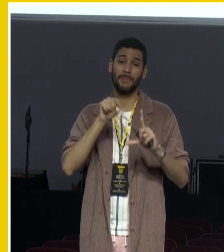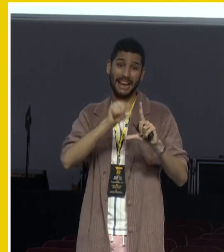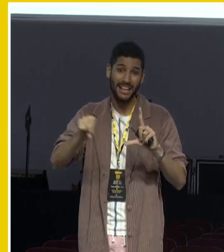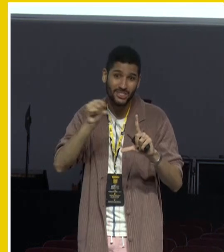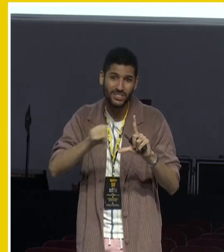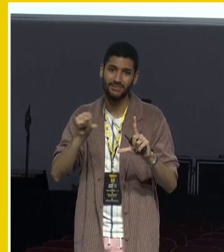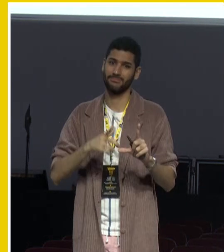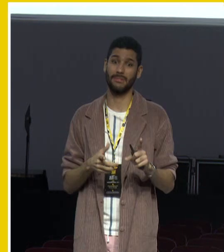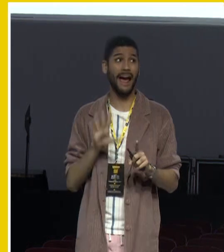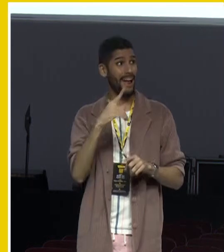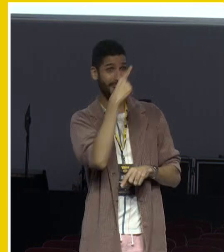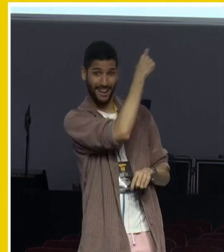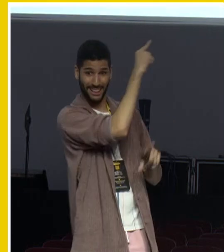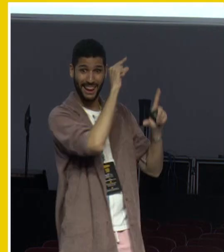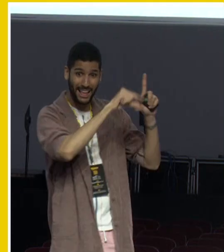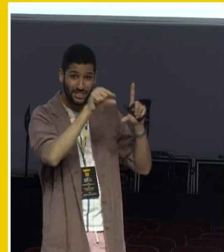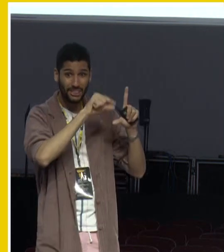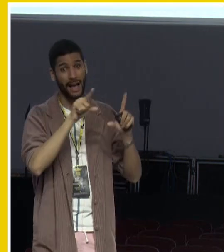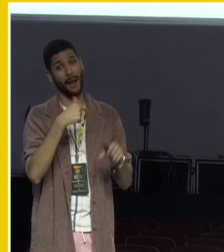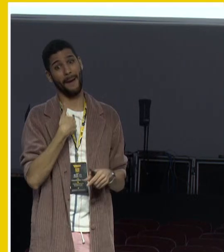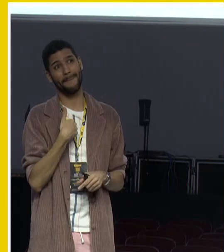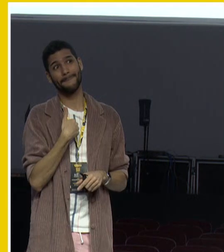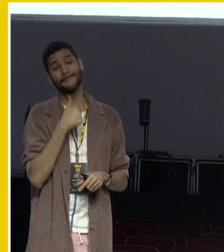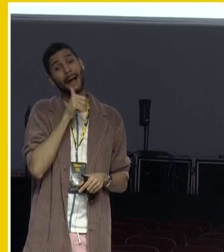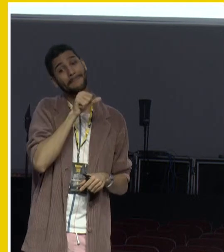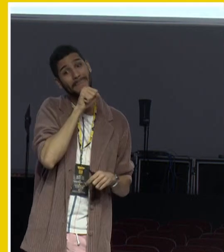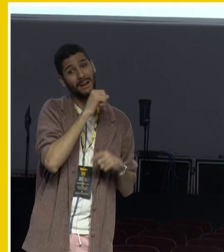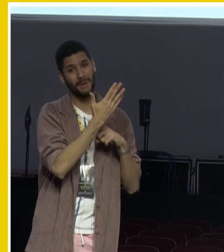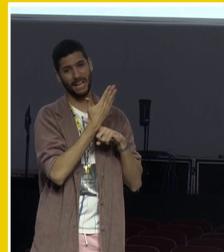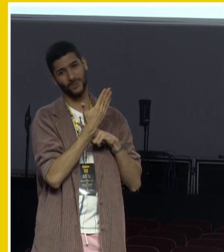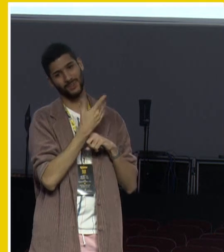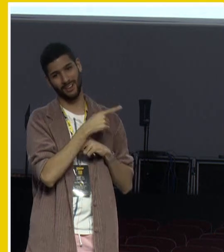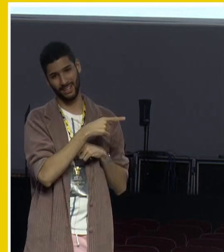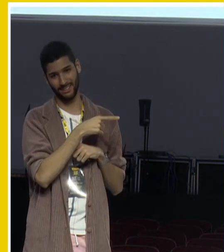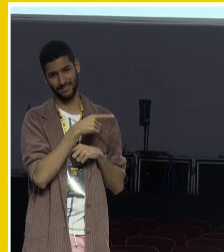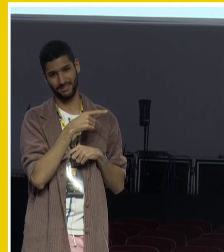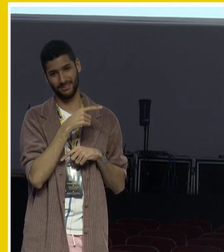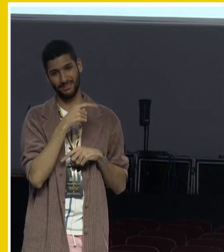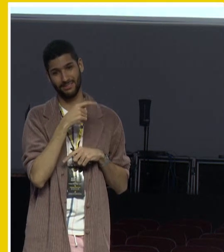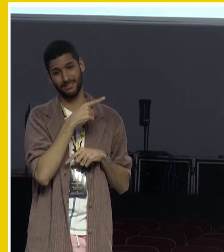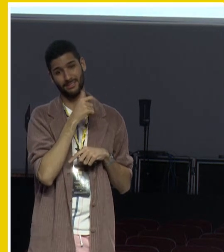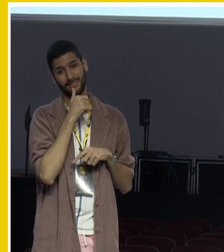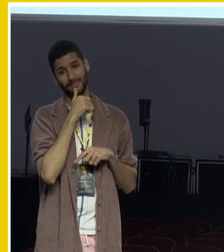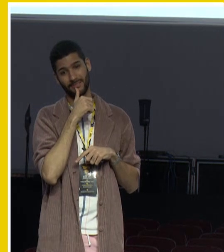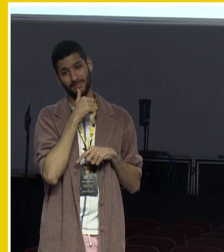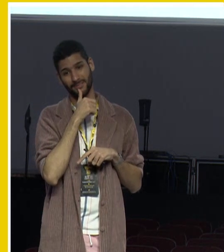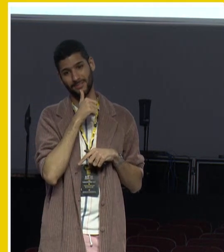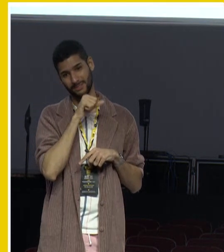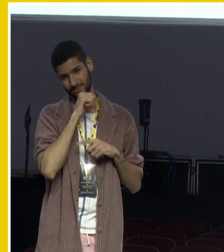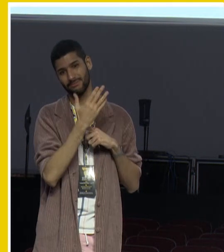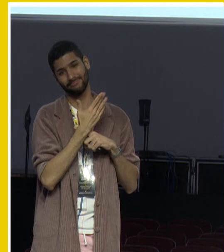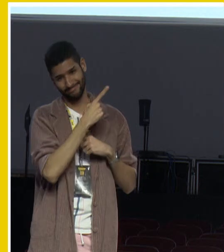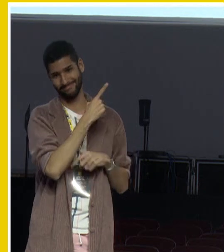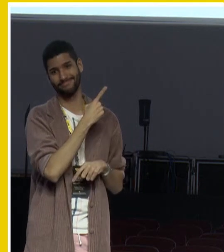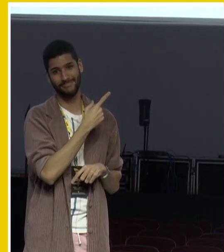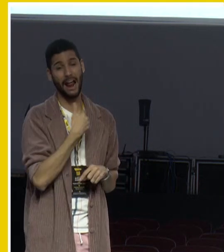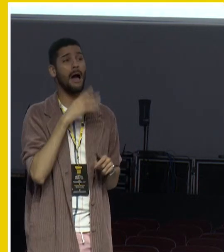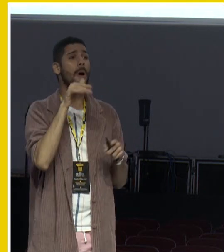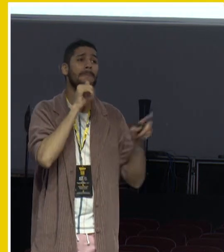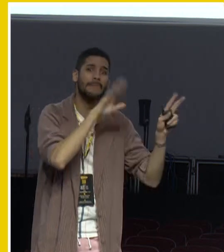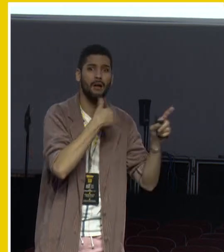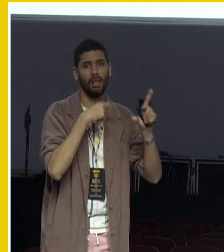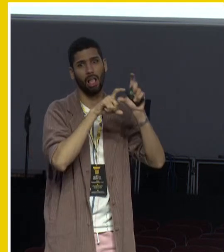tão profunda de fazer as legendas e tal por exemplo essas legendas que estão vendo foram efe minha mãe me ajudou a criar essas legendas